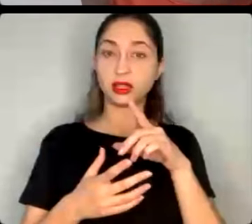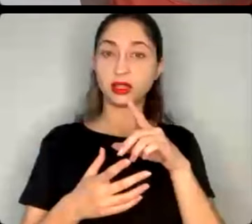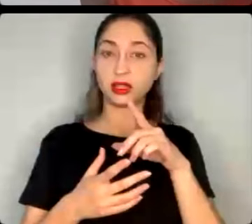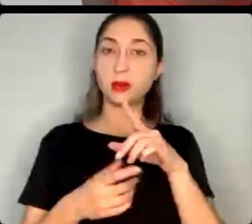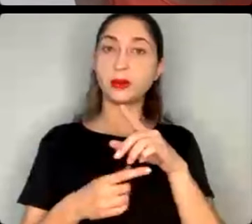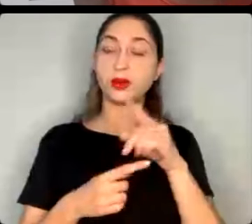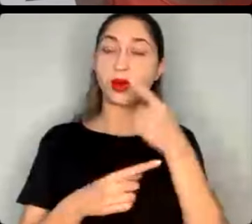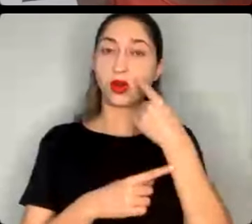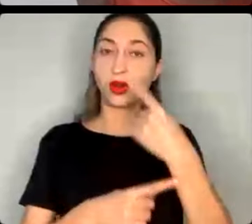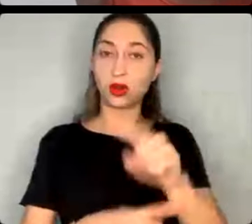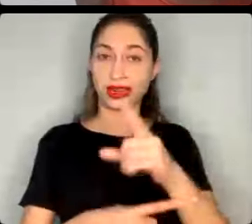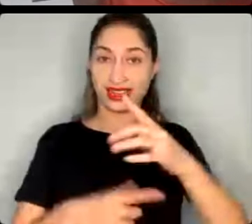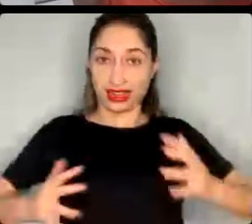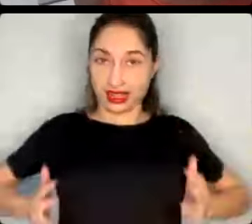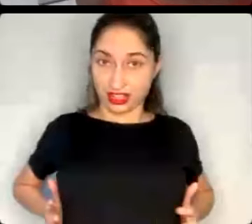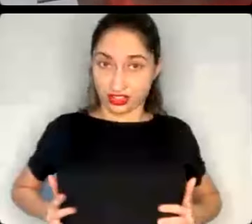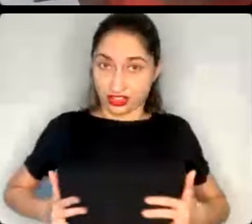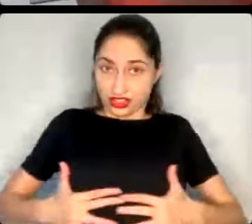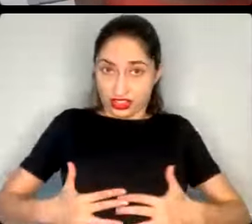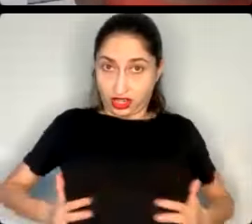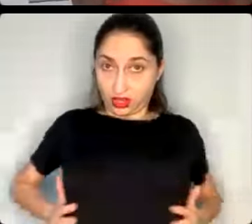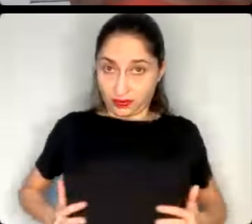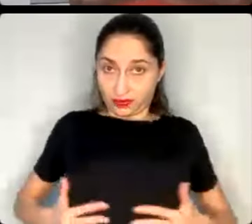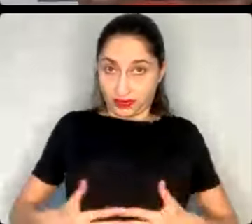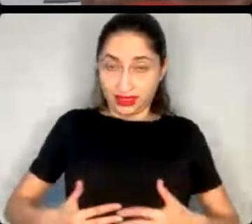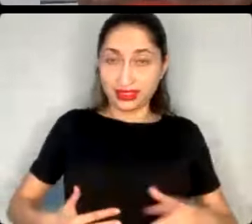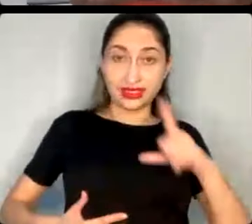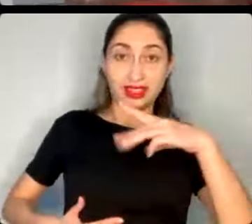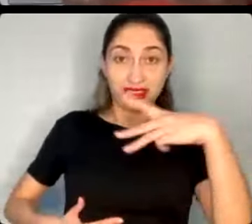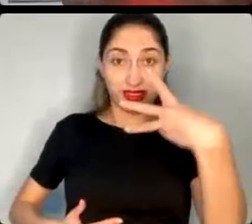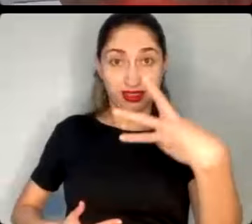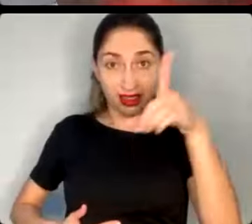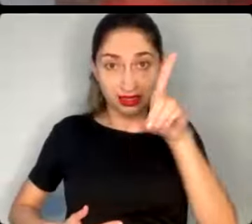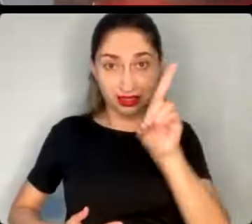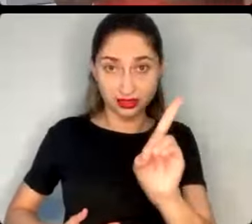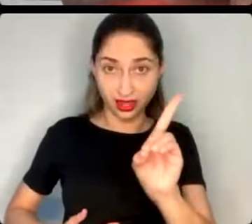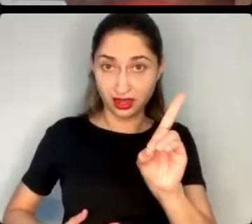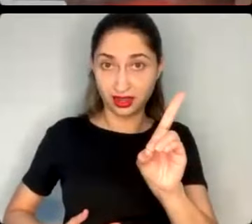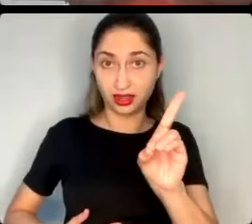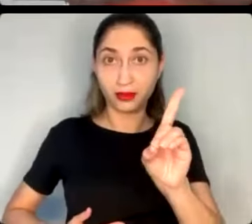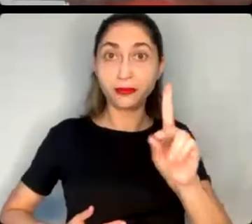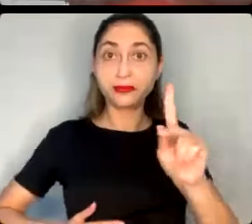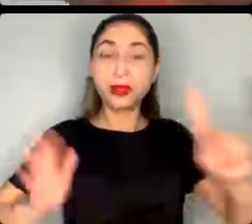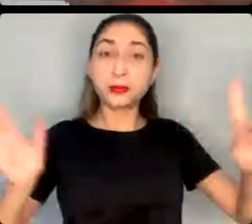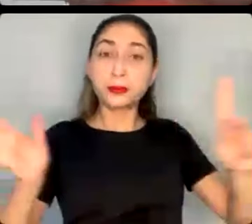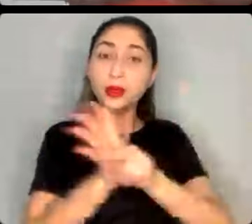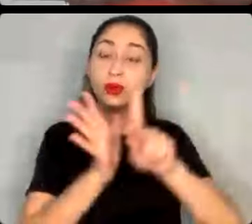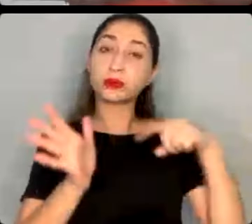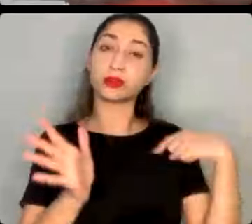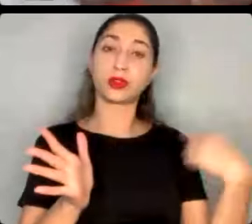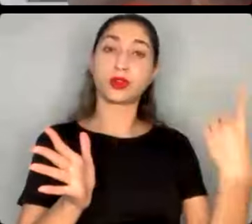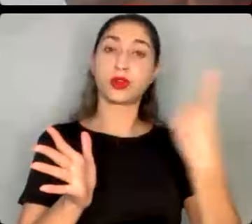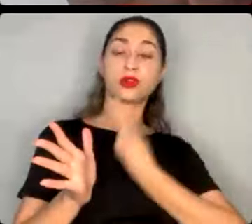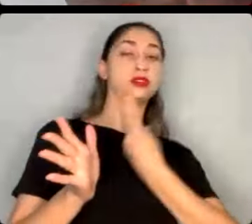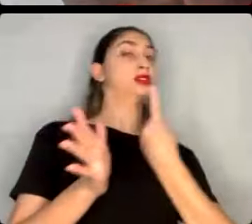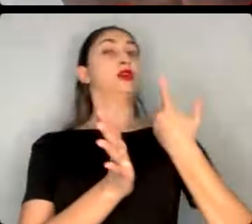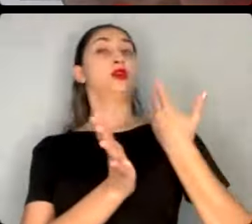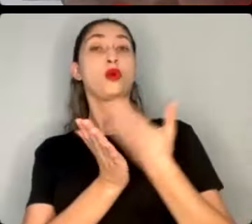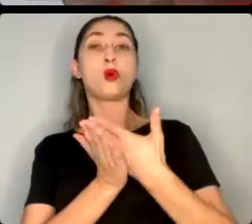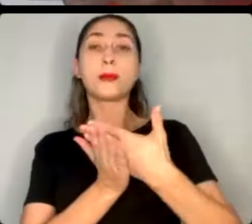coerente, né? A caixa torácica ela é uma tridimensionalidade de onde a gente inicia